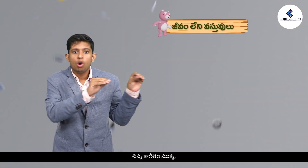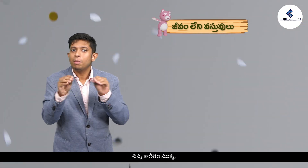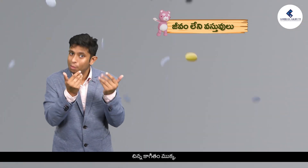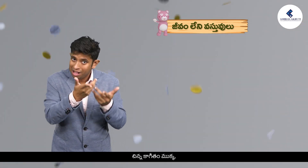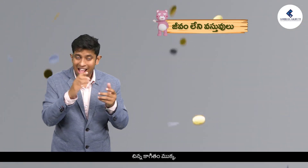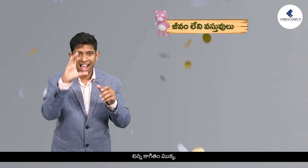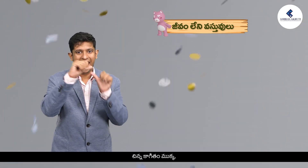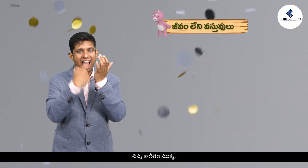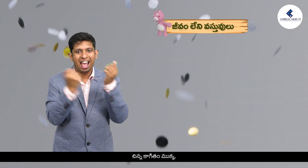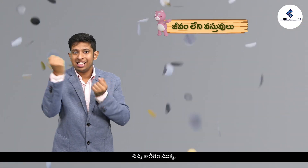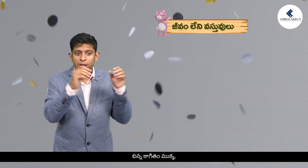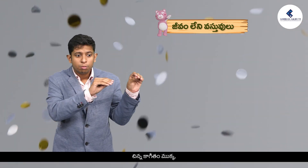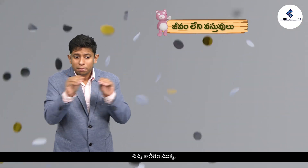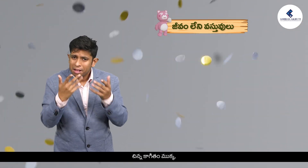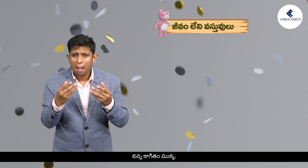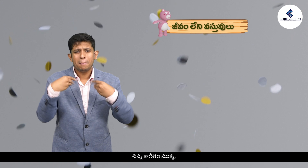చిన్న కాగితం ముక్క,